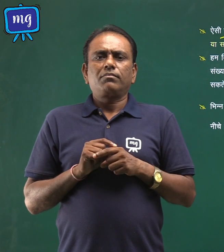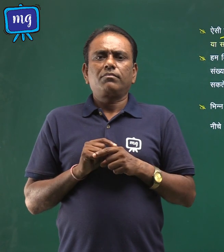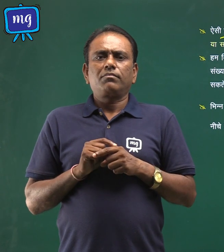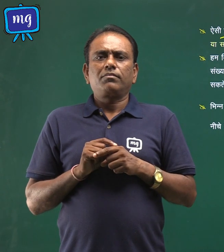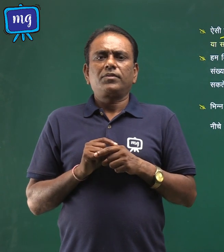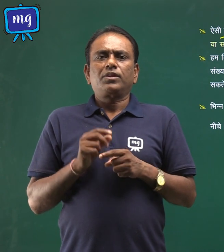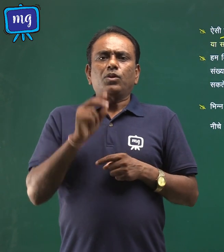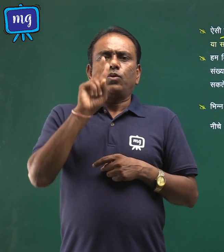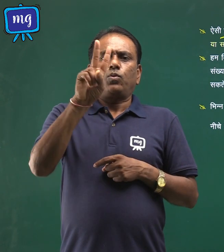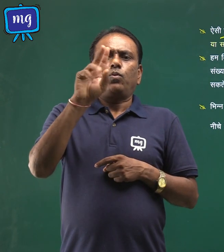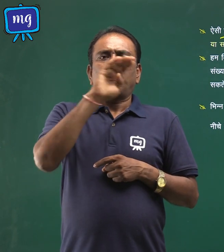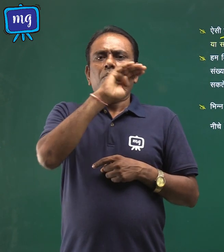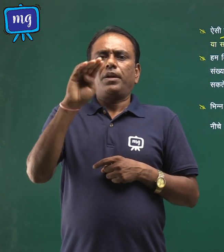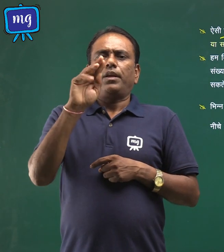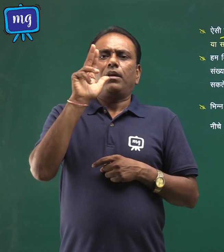तो 2/8